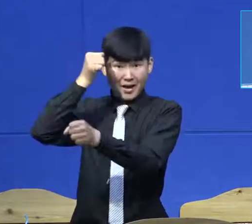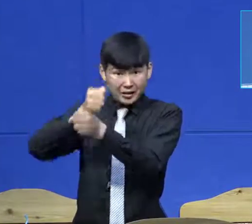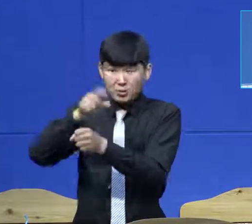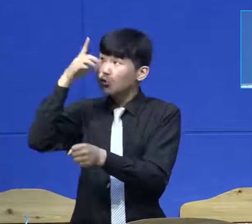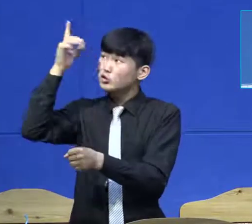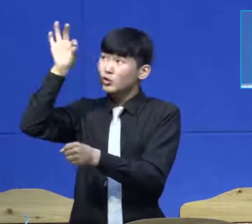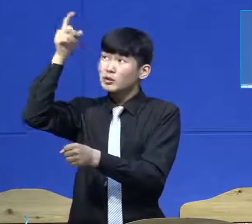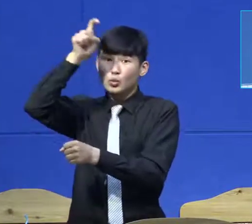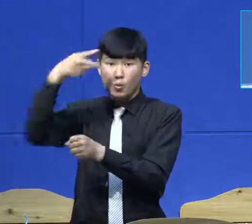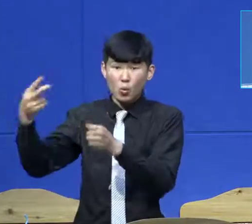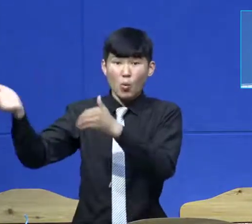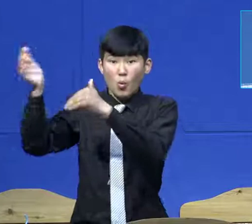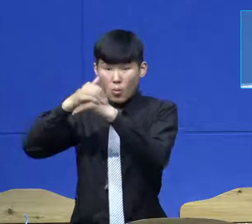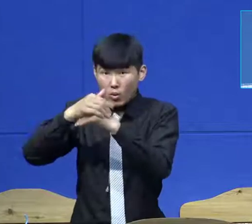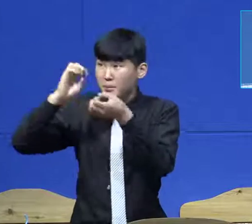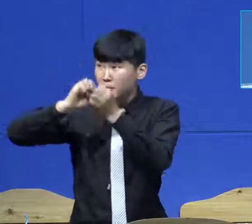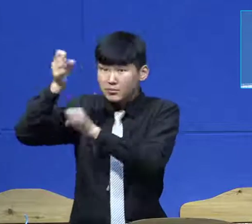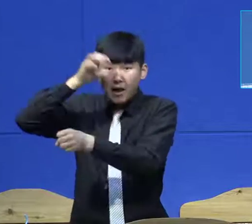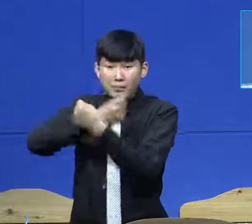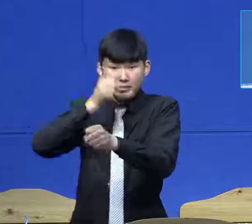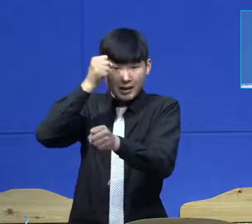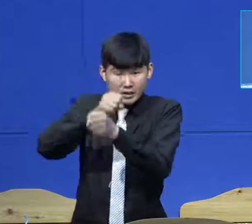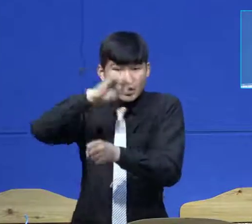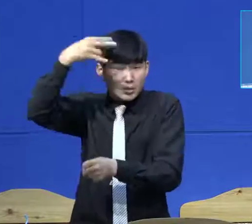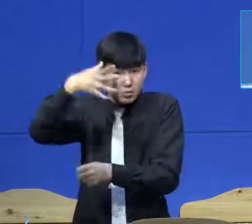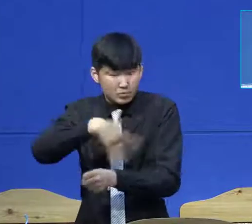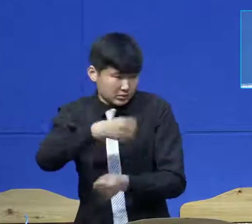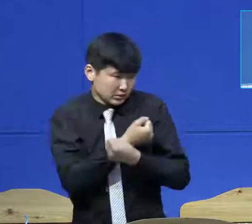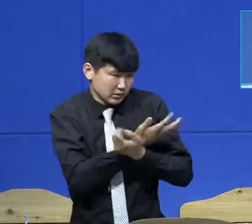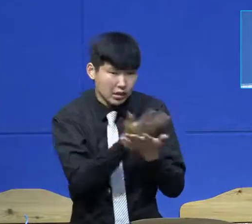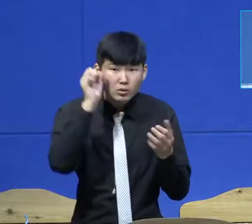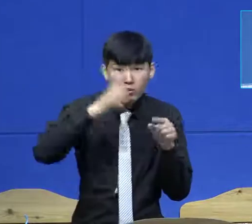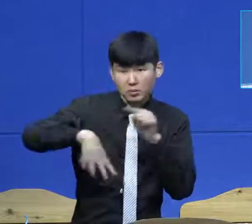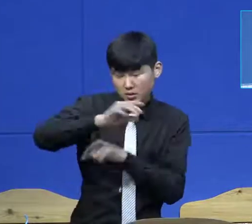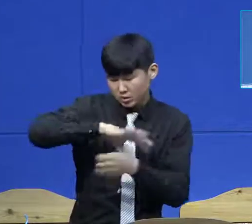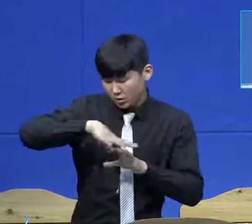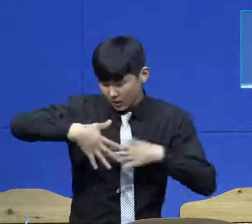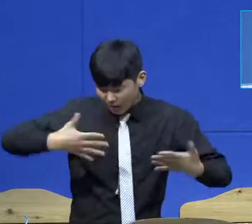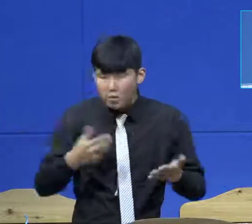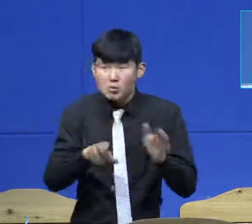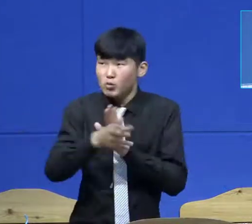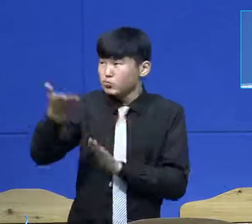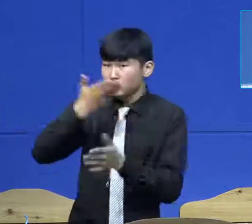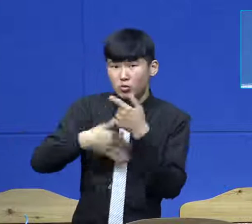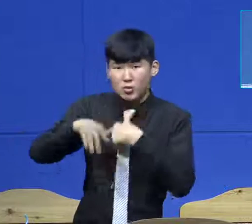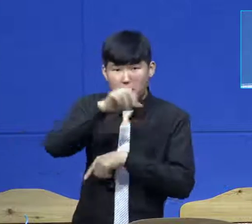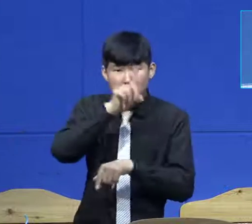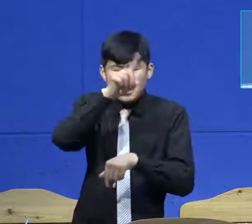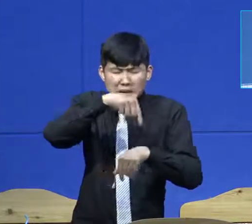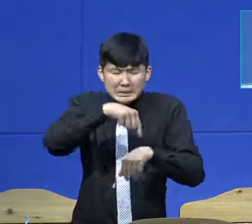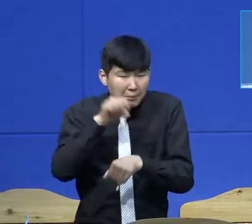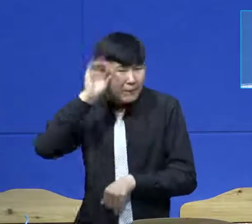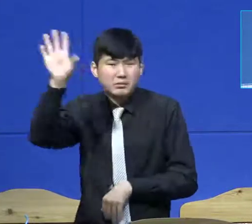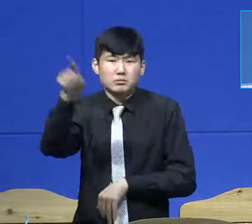үхээд гүйцээсэн тэр авралын нэгүслийг тараахын тулд бидний энэ дэлхий дээр амьдруулж байна гэдгийг бид нар нэг хорн мөч мартаж